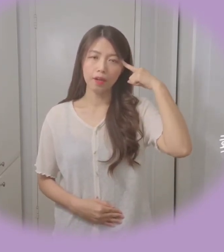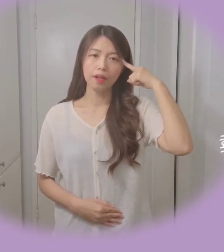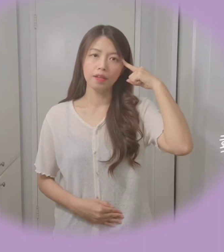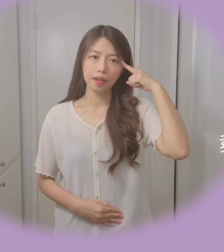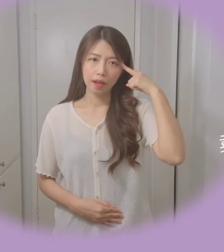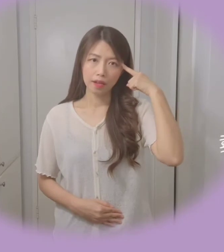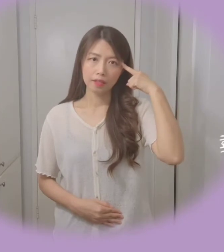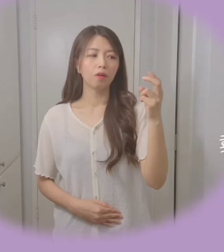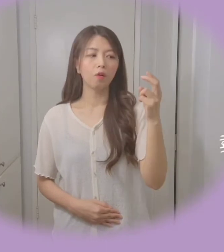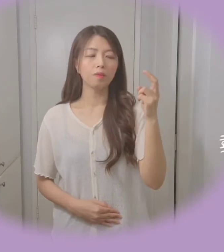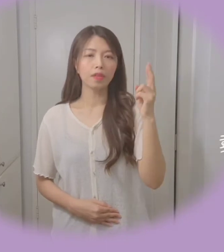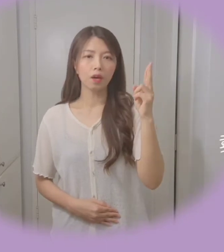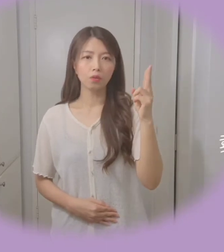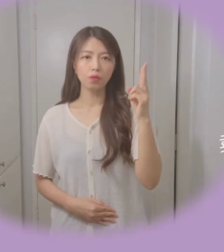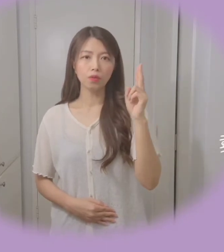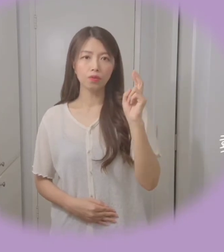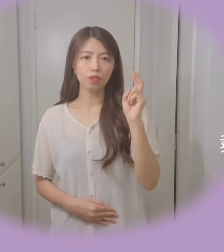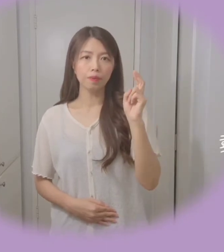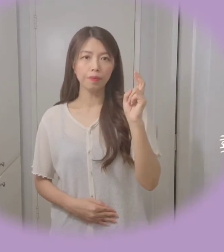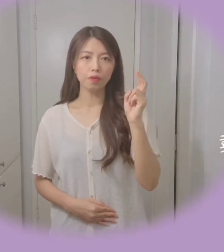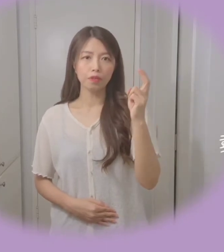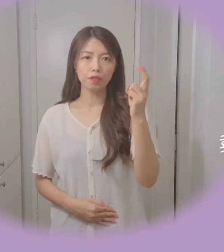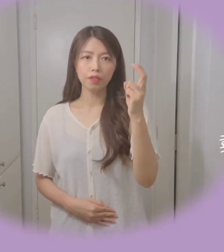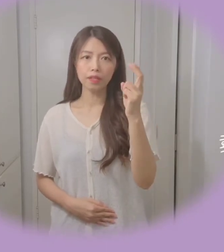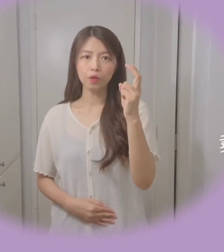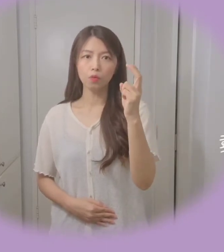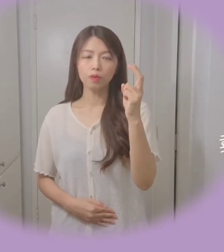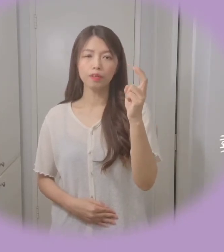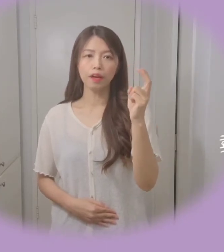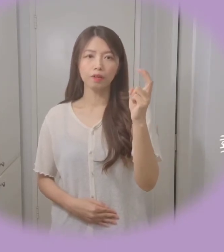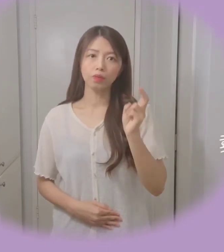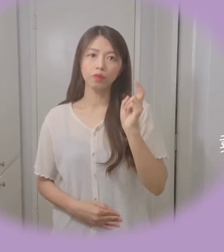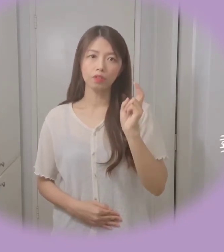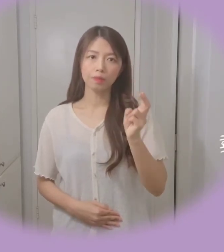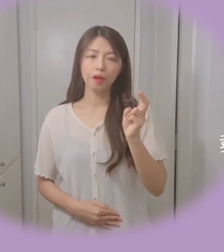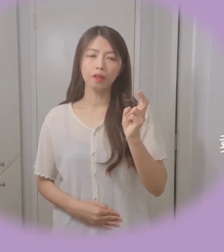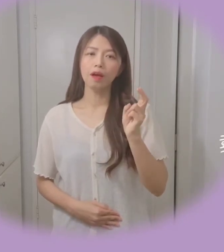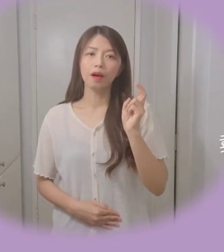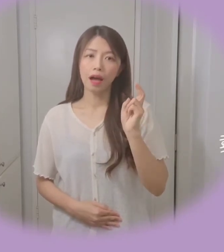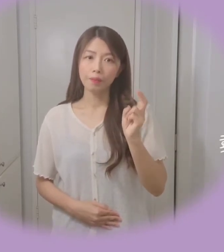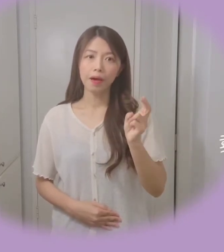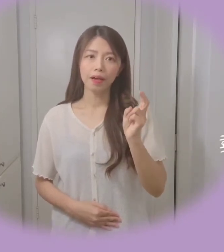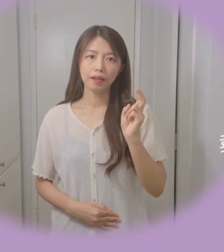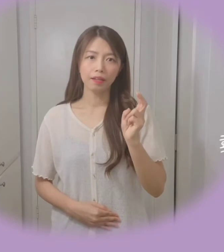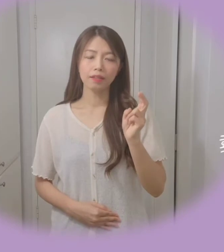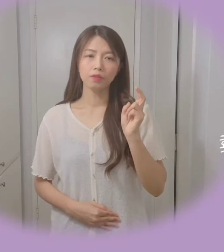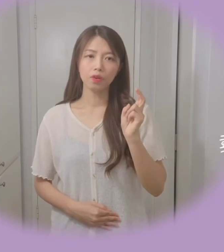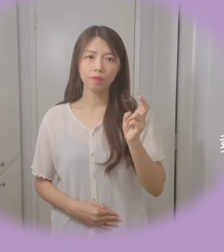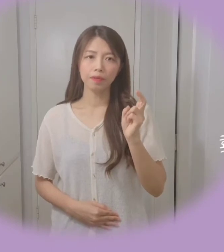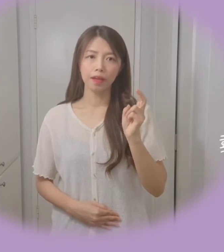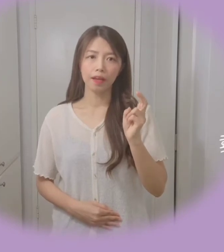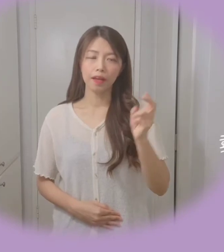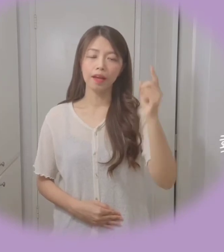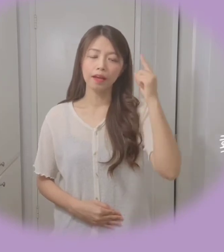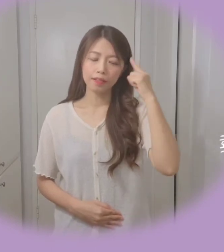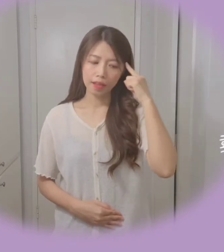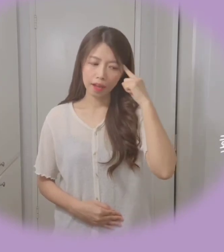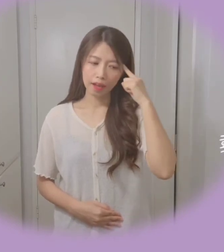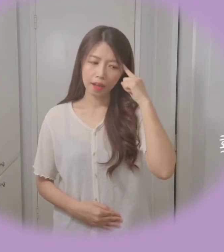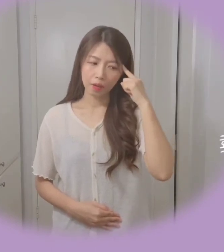생각하다예요. 생각에서 검지하고 중지만 펴주셔서 살짝 오므린 다음에 펴주시면 아마라는 뜻의